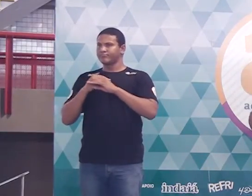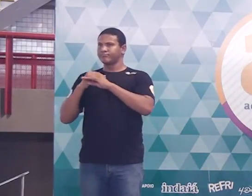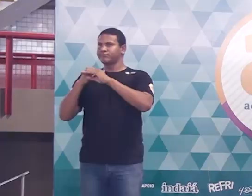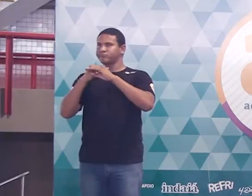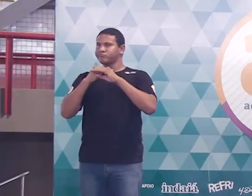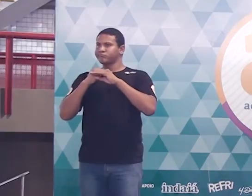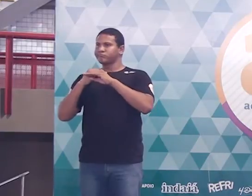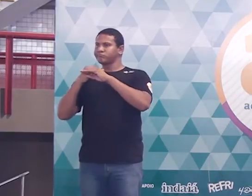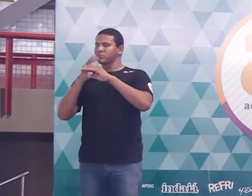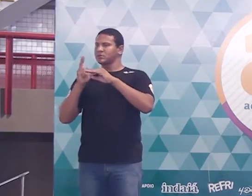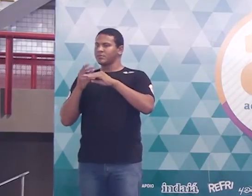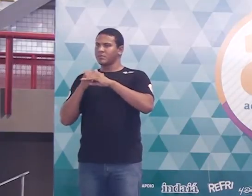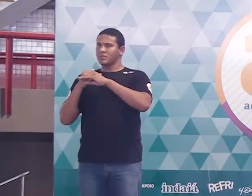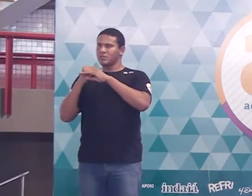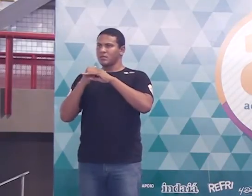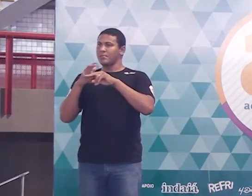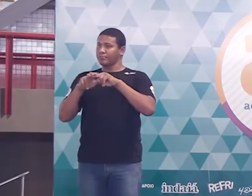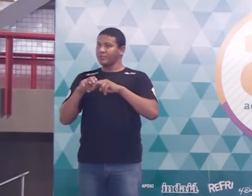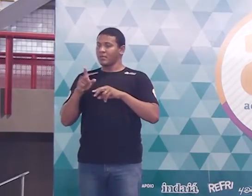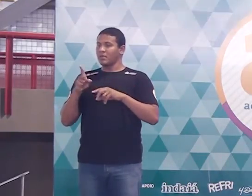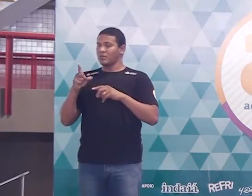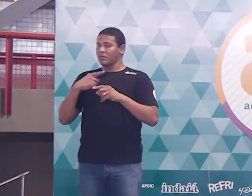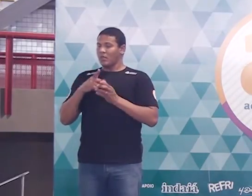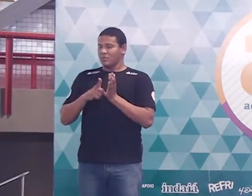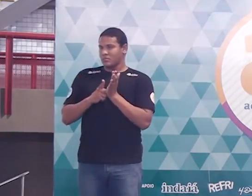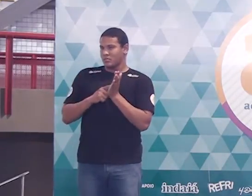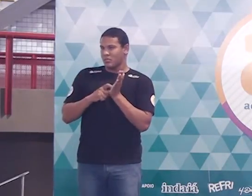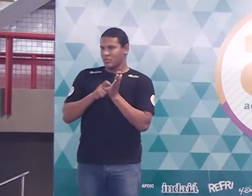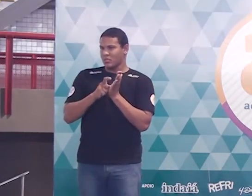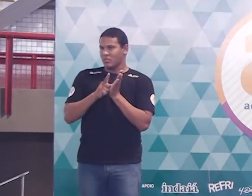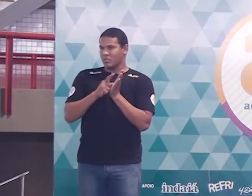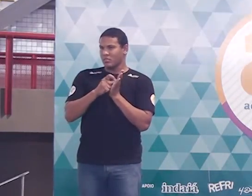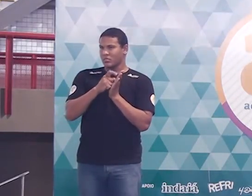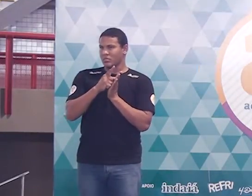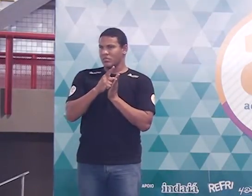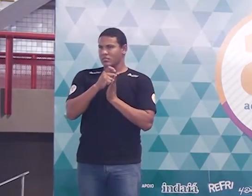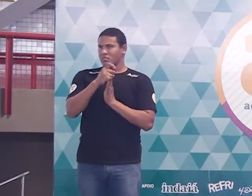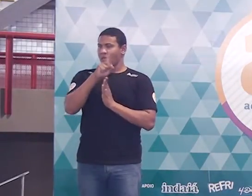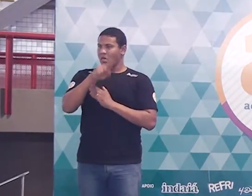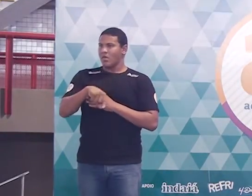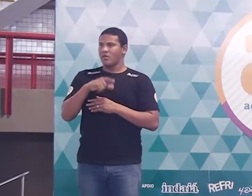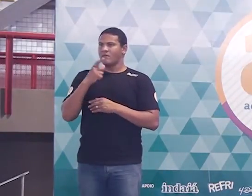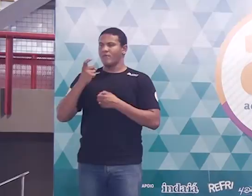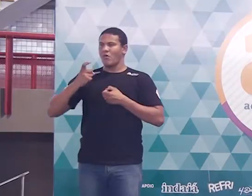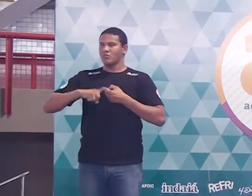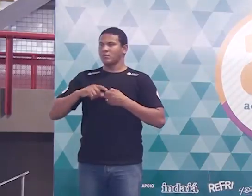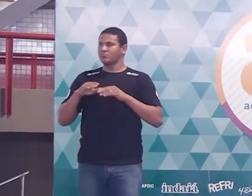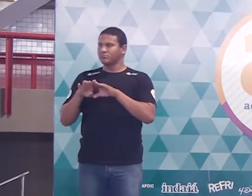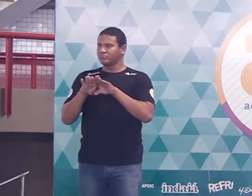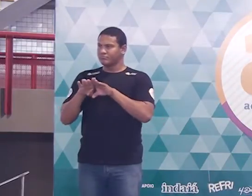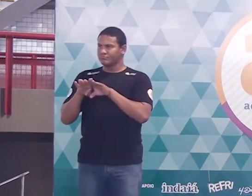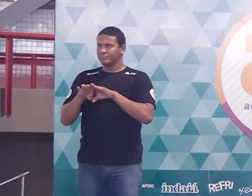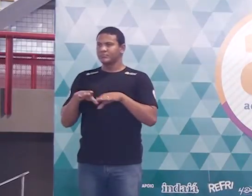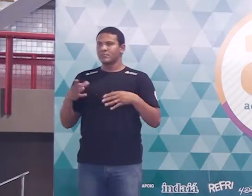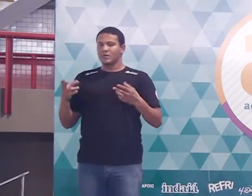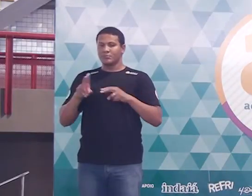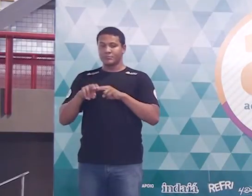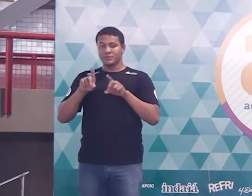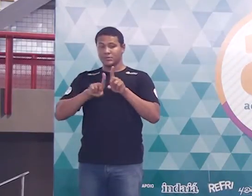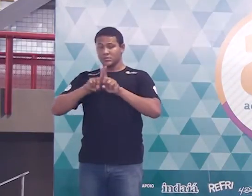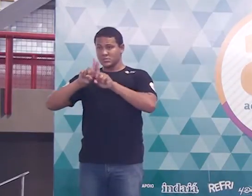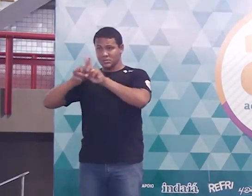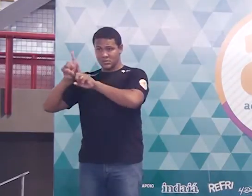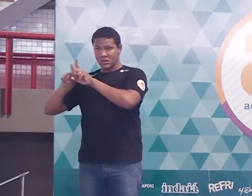certo? Por isso que as larvas voltaram ao equilíbrio. Ó. Pelo gráfico, então, quais são as alternativas que nós vamos